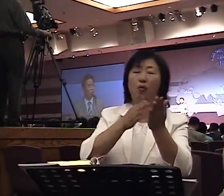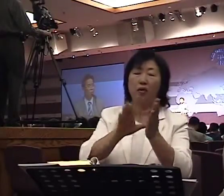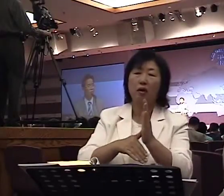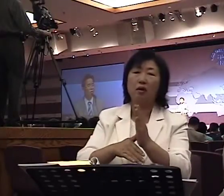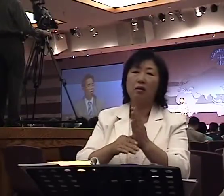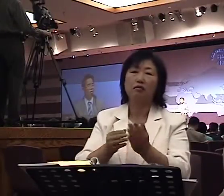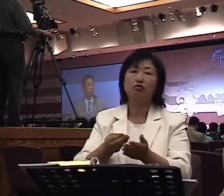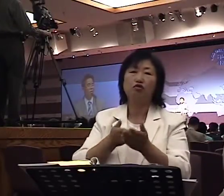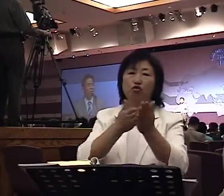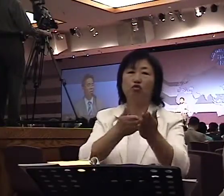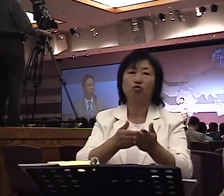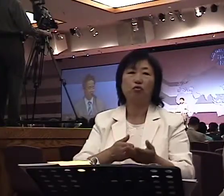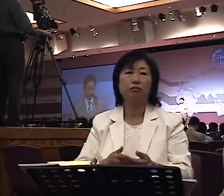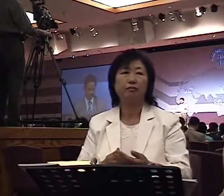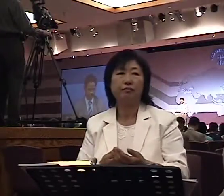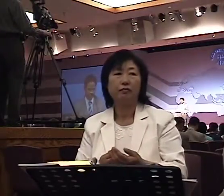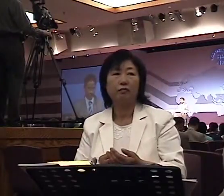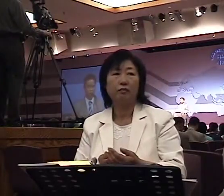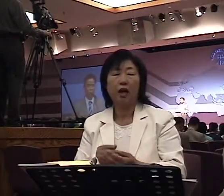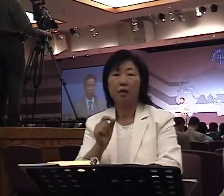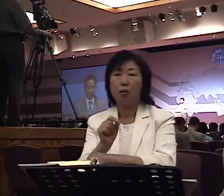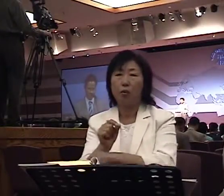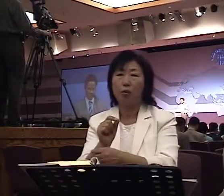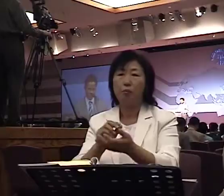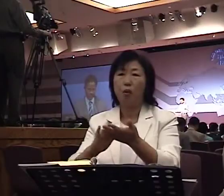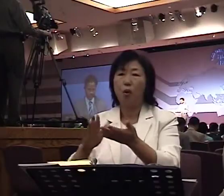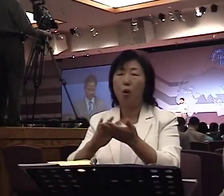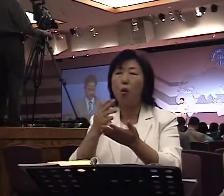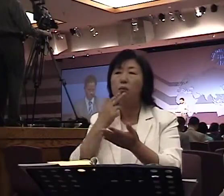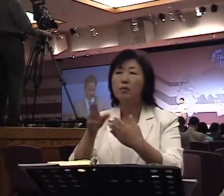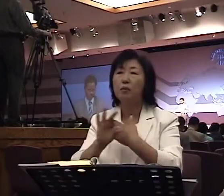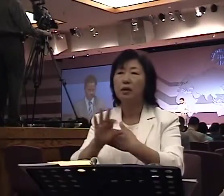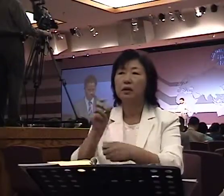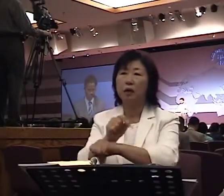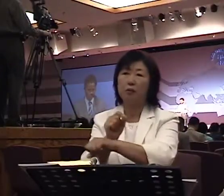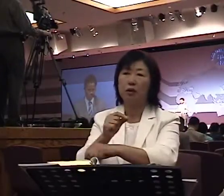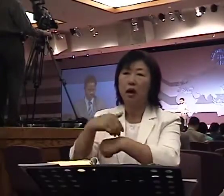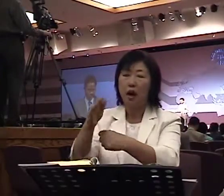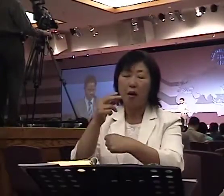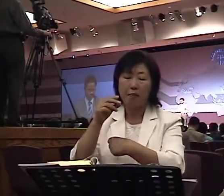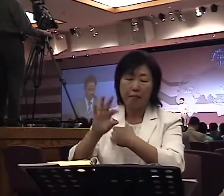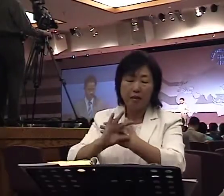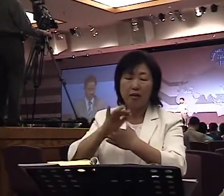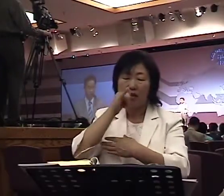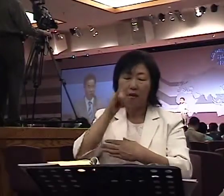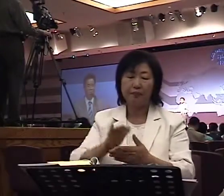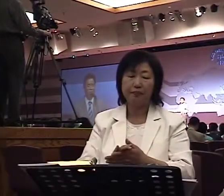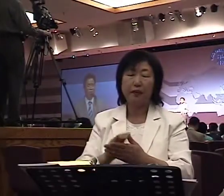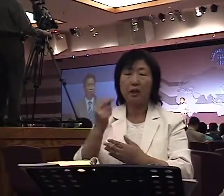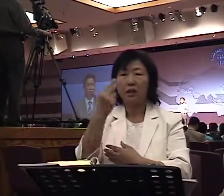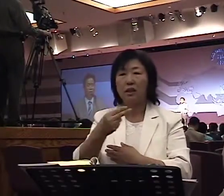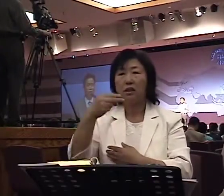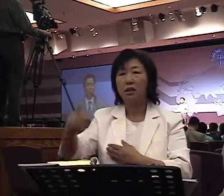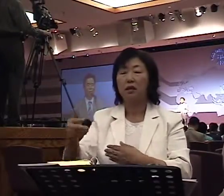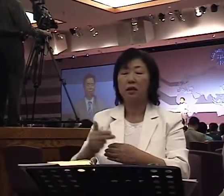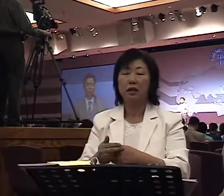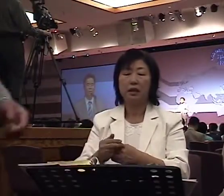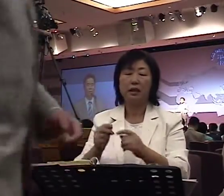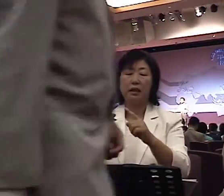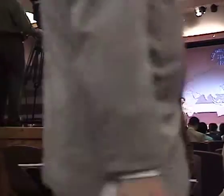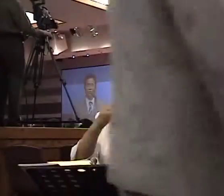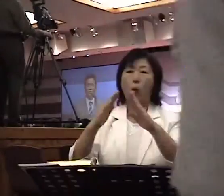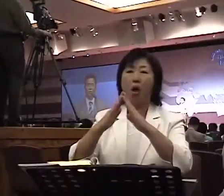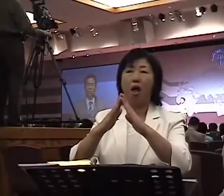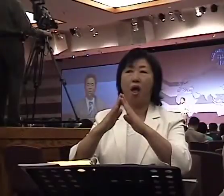번호가 없으신 분들은 사무실에 가셔서 문의하시면 도와드리겠습니다. 2007년 교회 요람 발행을